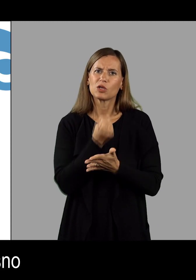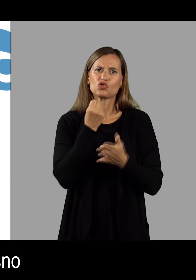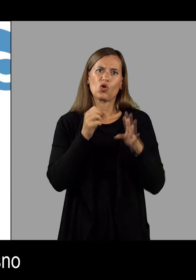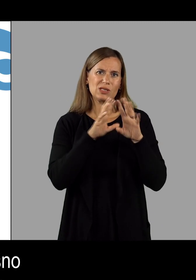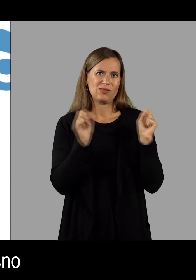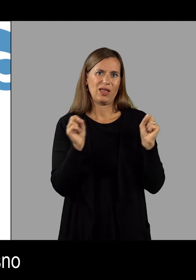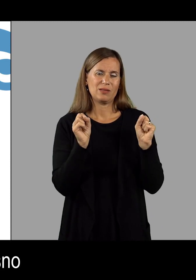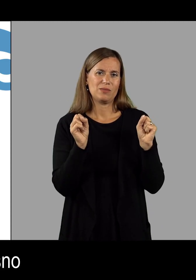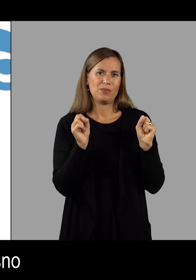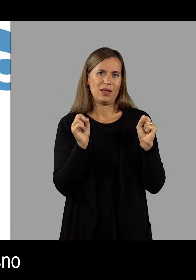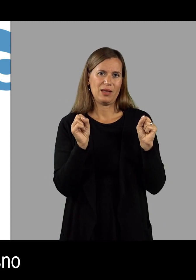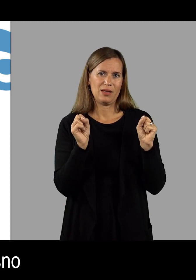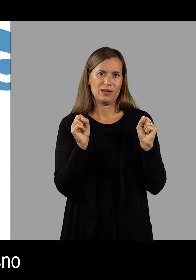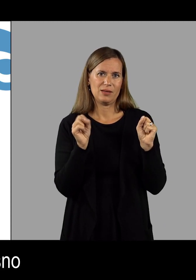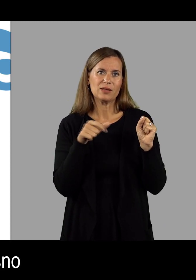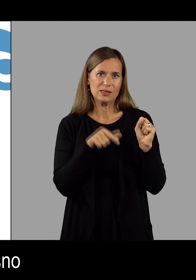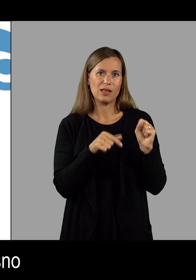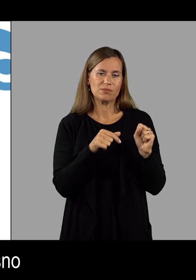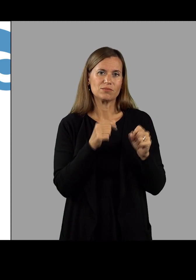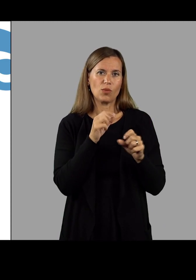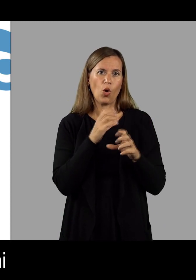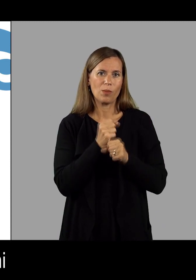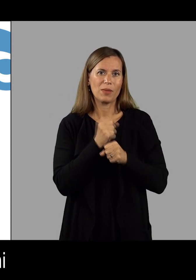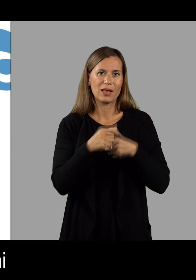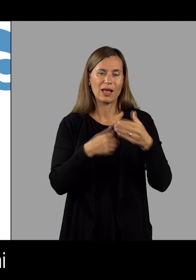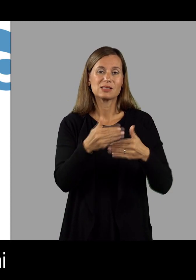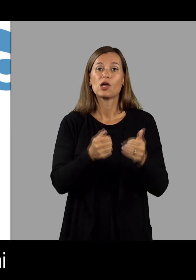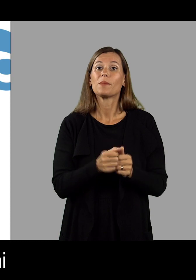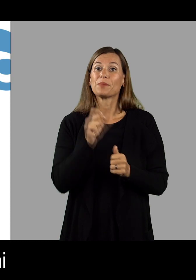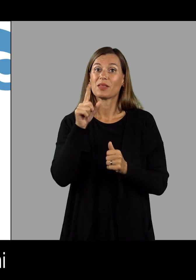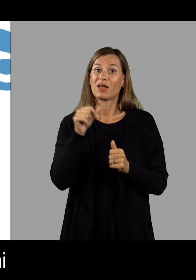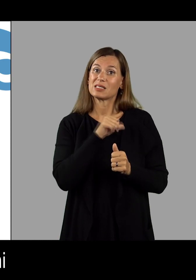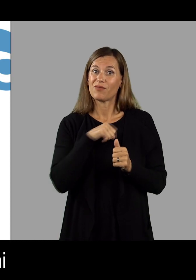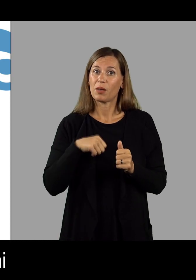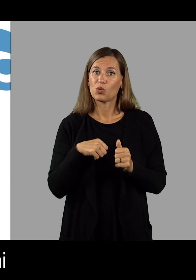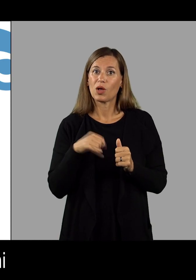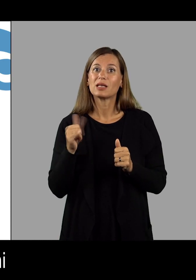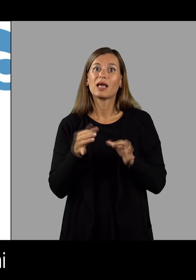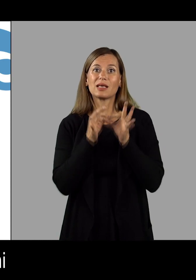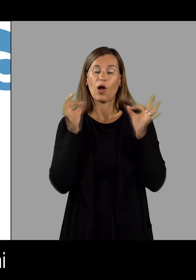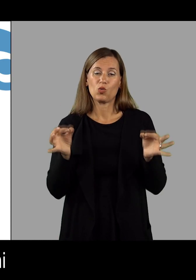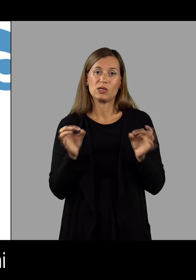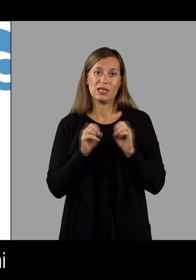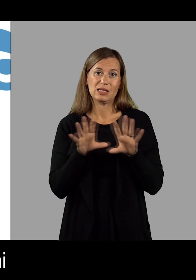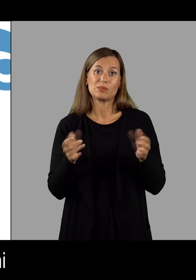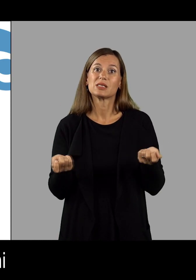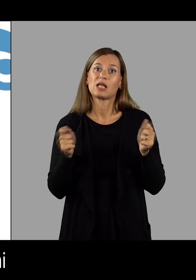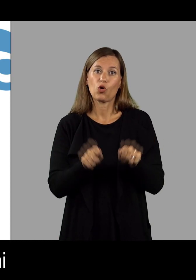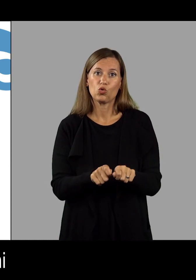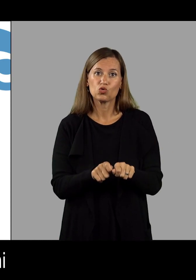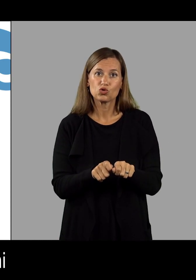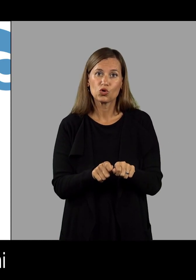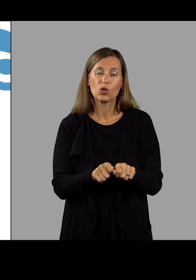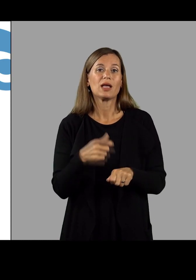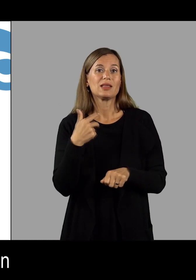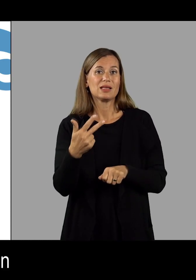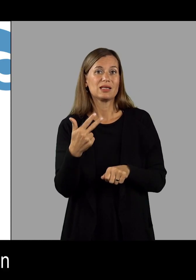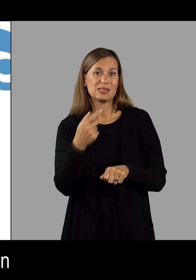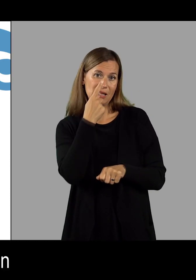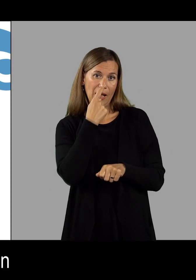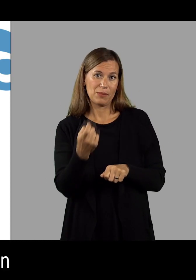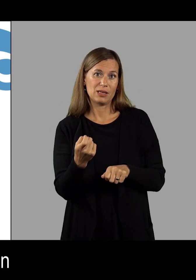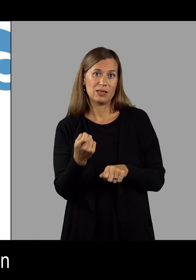februarja 2020 smo v uradnem listu in na spletnih straneh Ministrstva za kulturo objavili nekatere